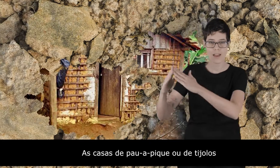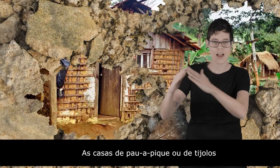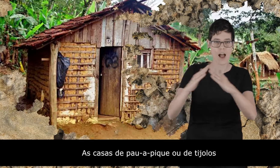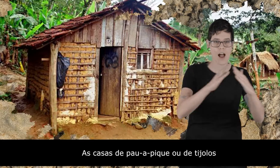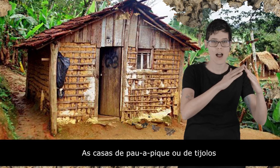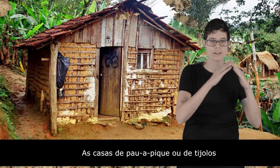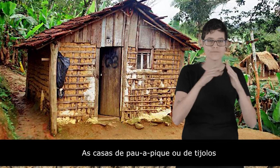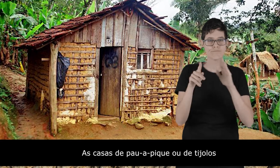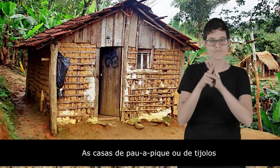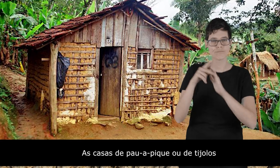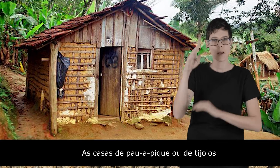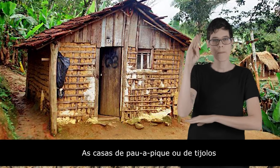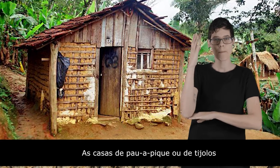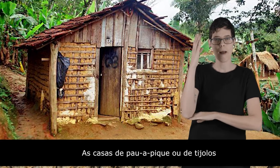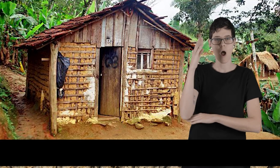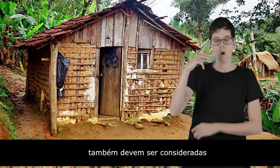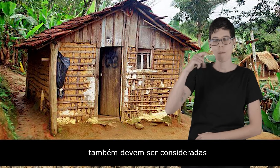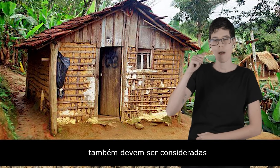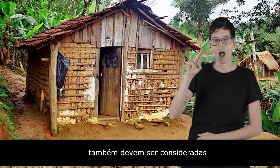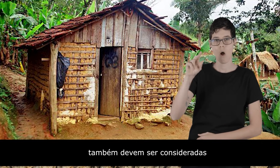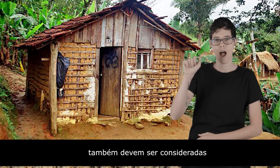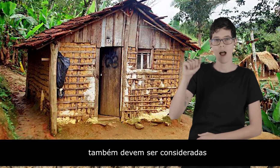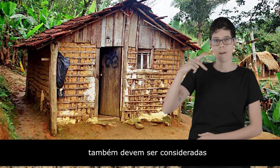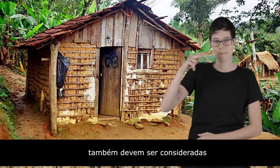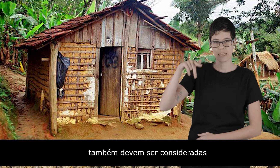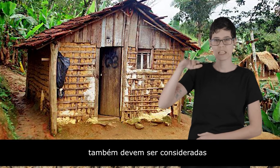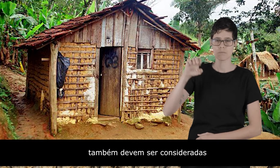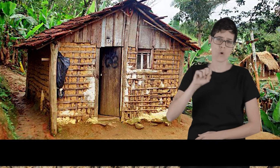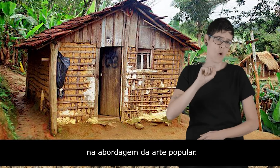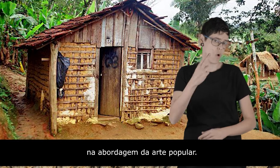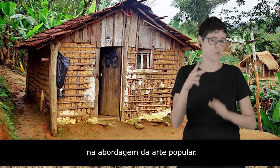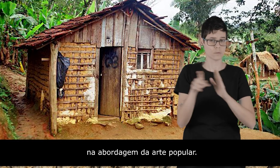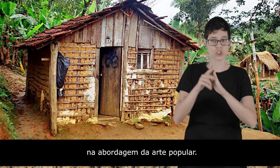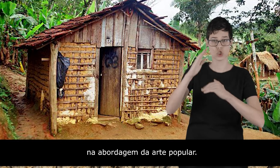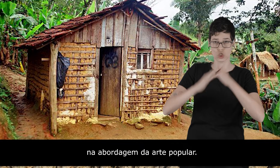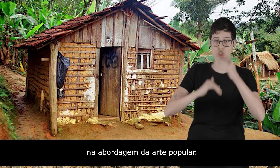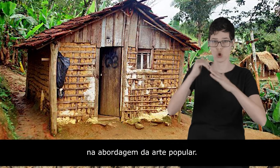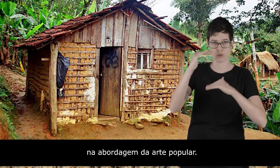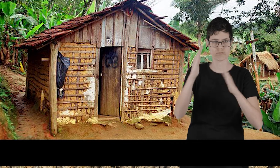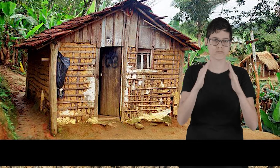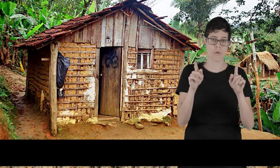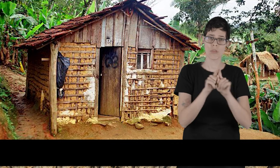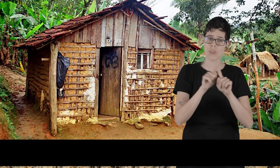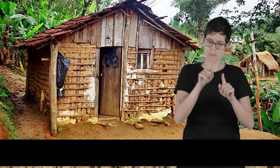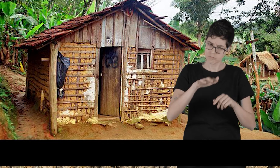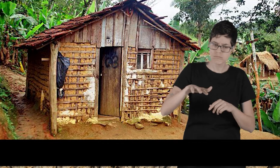As casas de pau a pique ou de tijolos também devem ser consideradas na abordagem da arte popular.